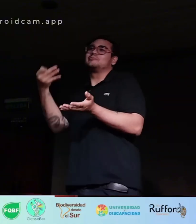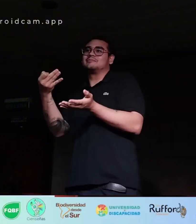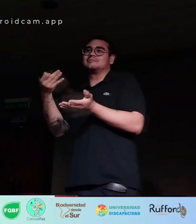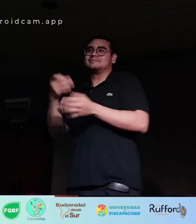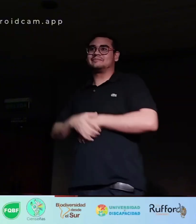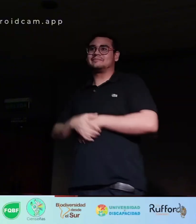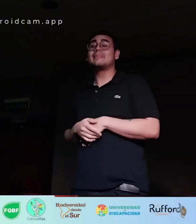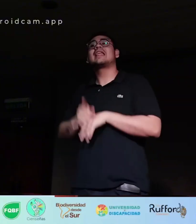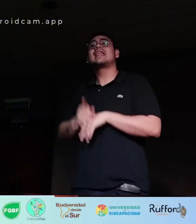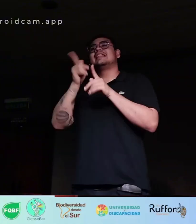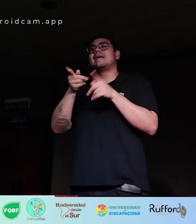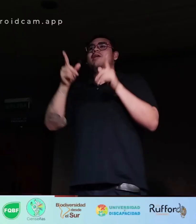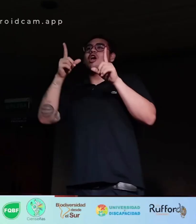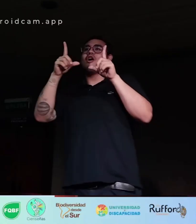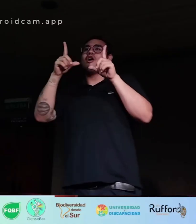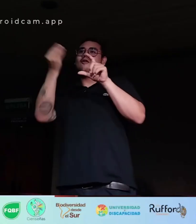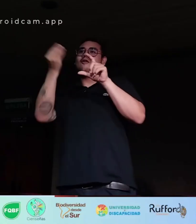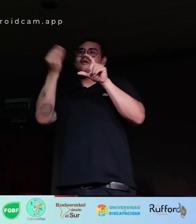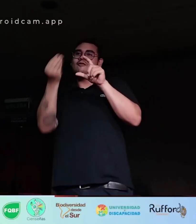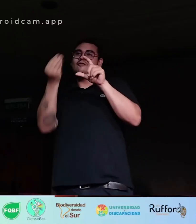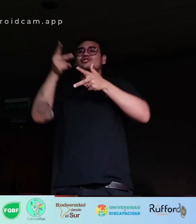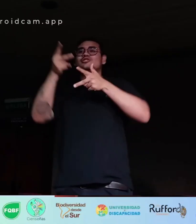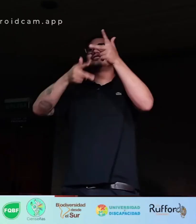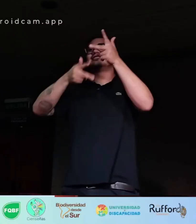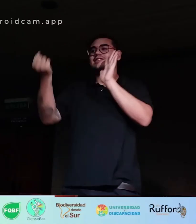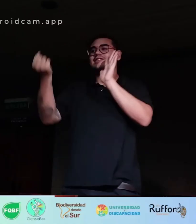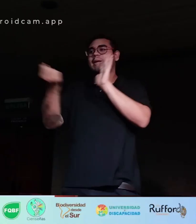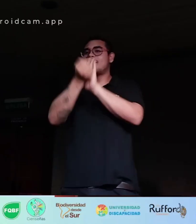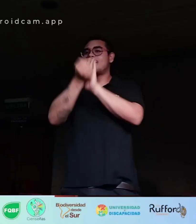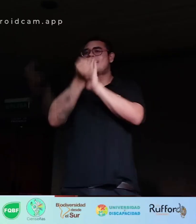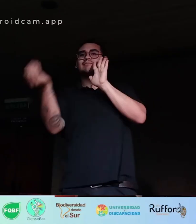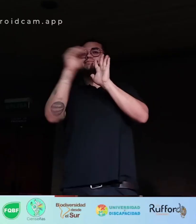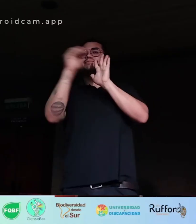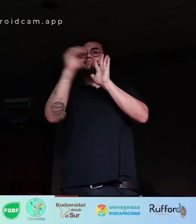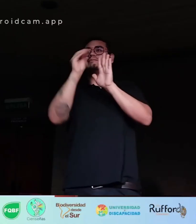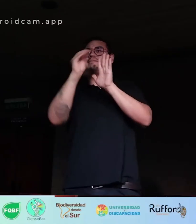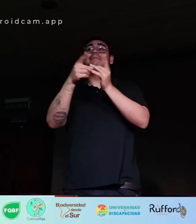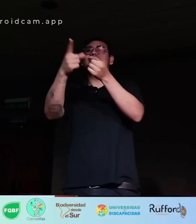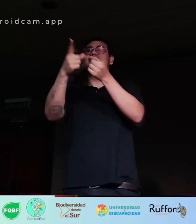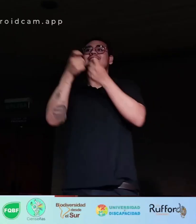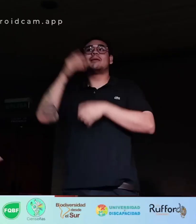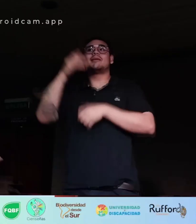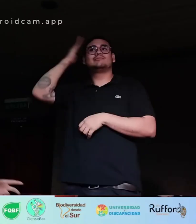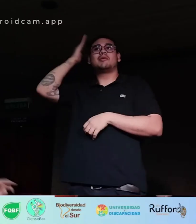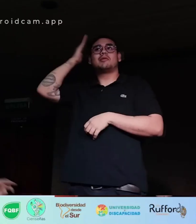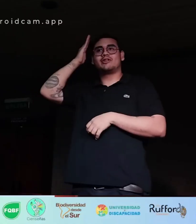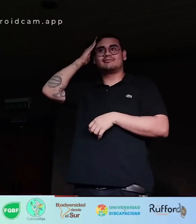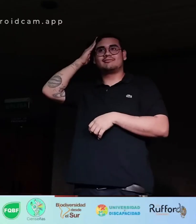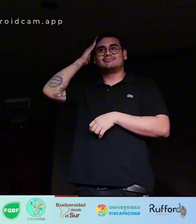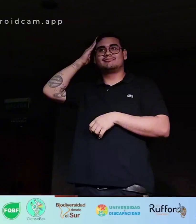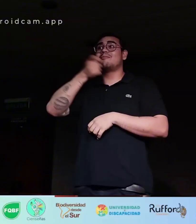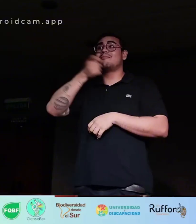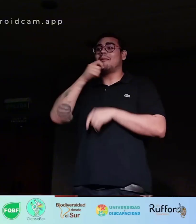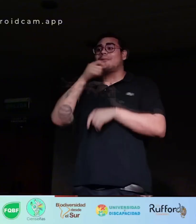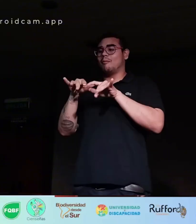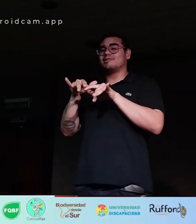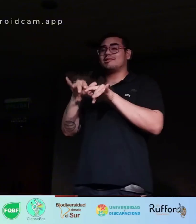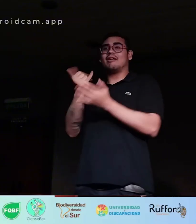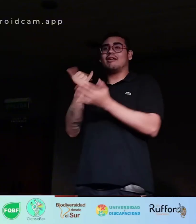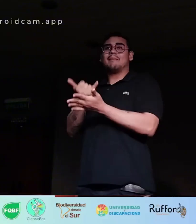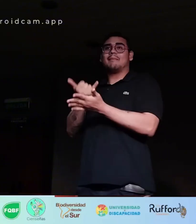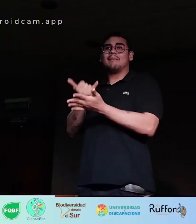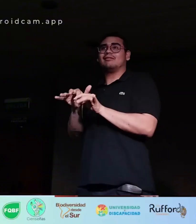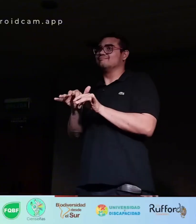loguitos. Todo eso es mayor capacidad de almacenamiento, y este servidor o computadora grandota me lo va a